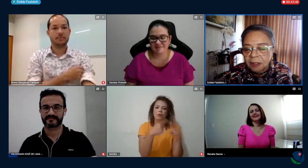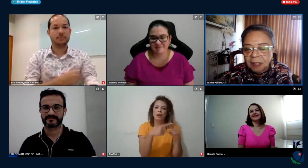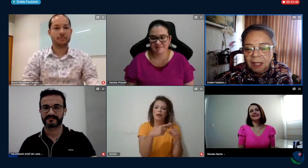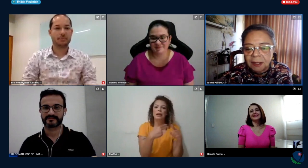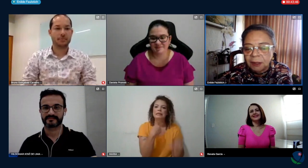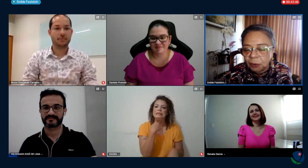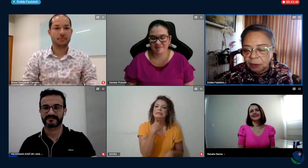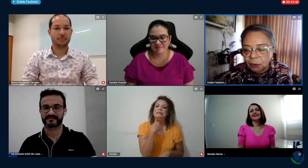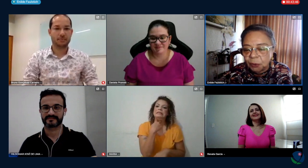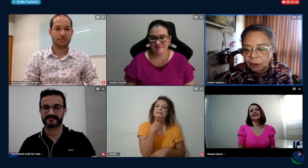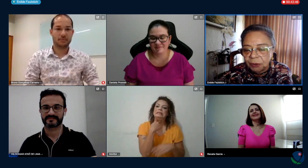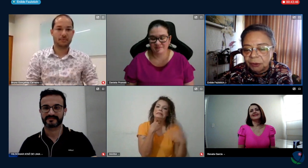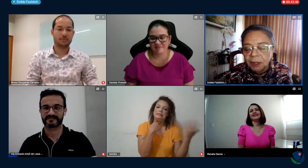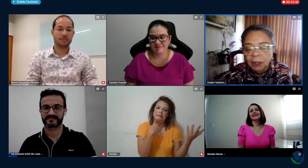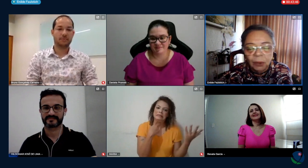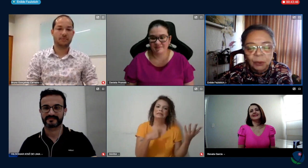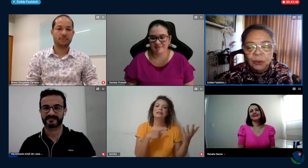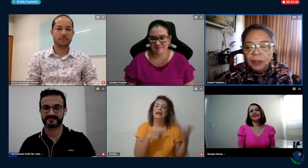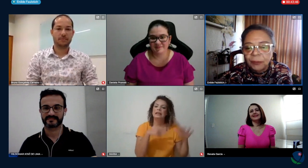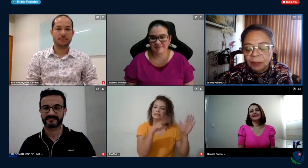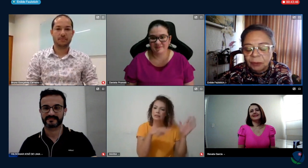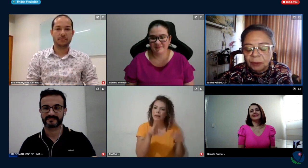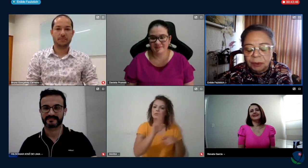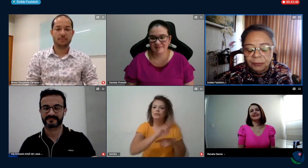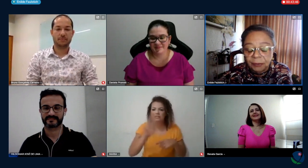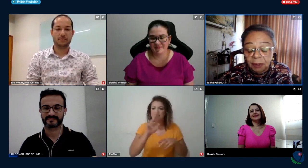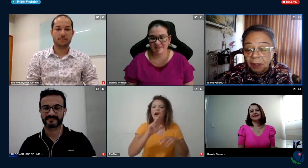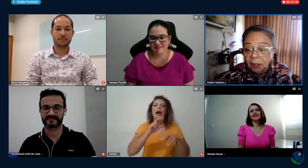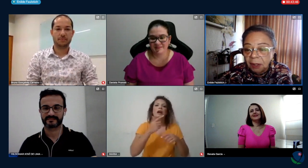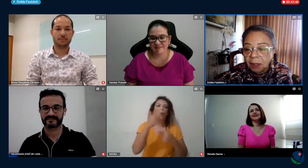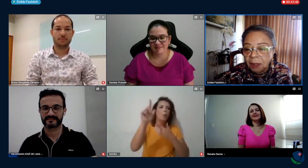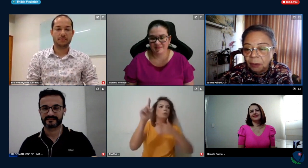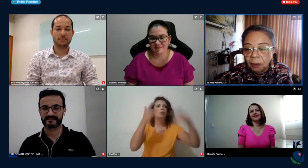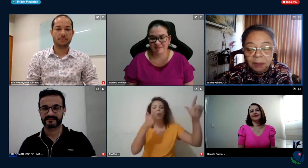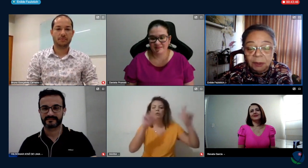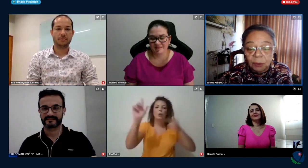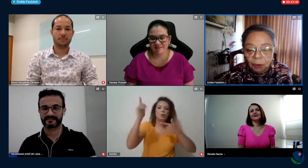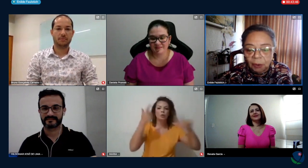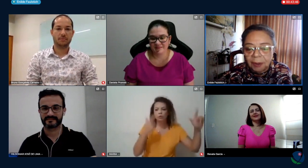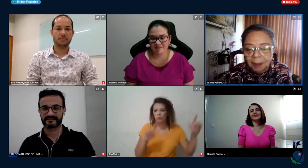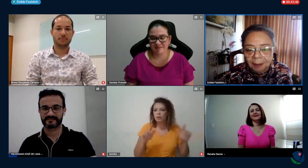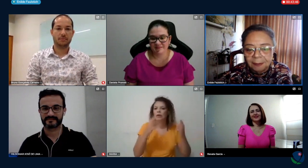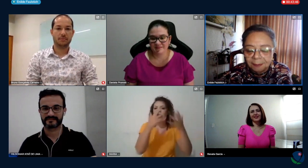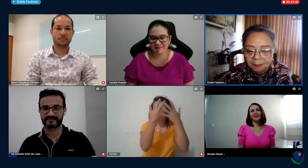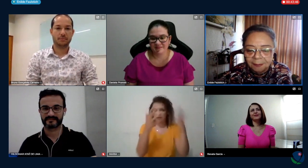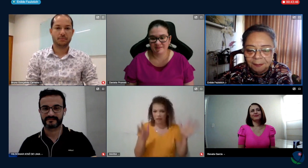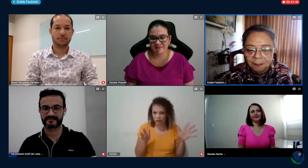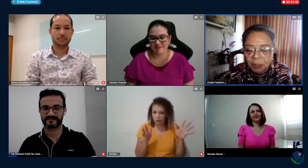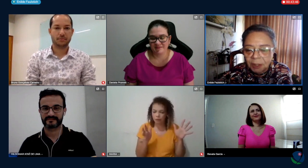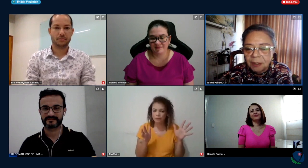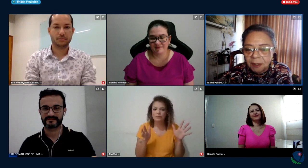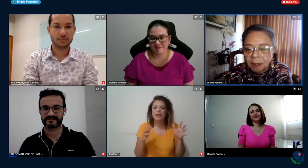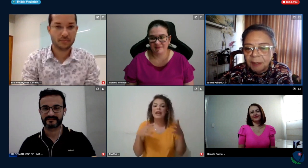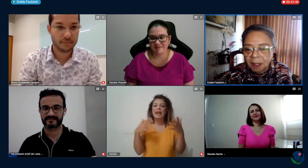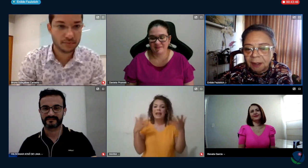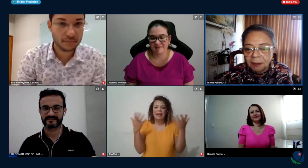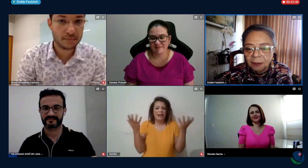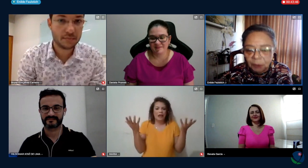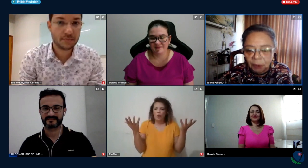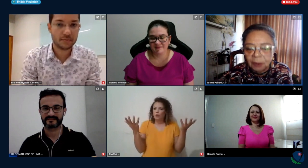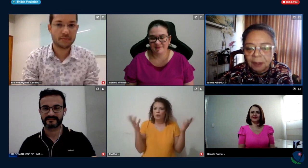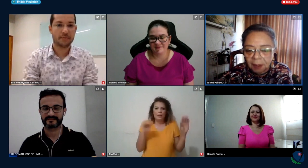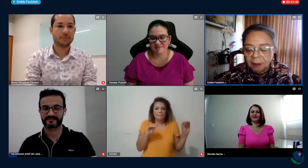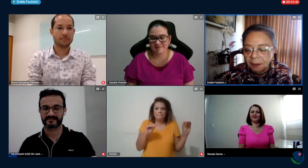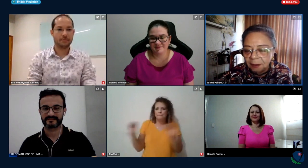semana universitária e tem outras coisas, outros eventos, enfim. E eu não ia trocar, imagine se isso é a minha